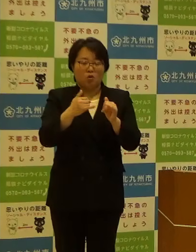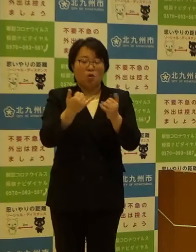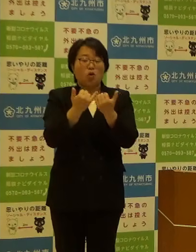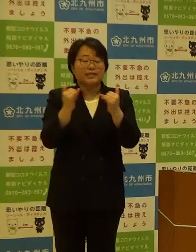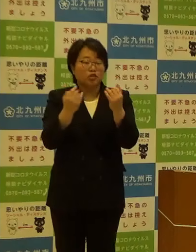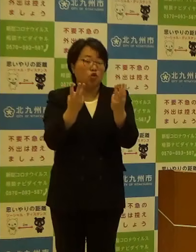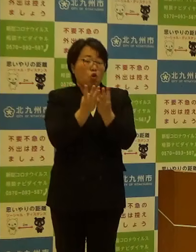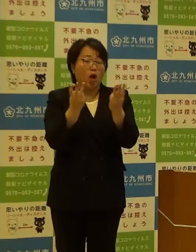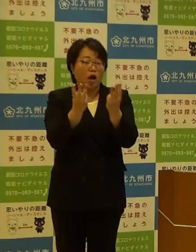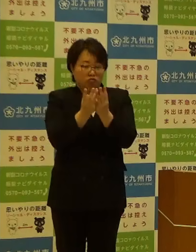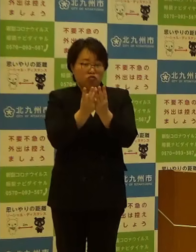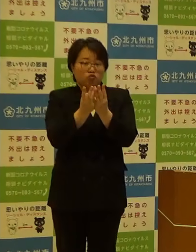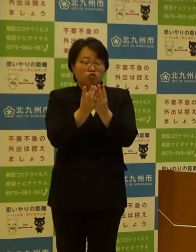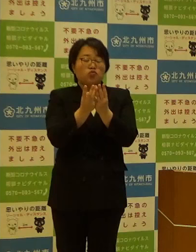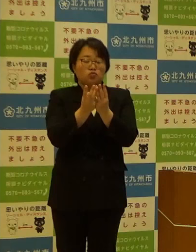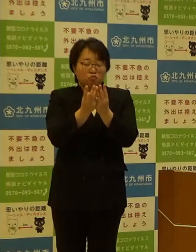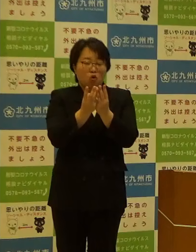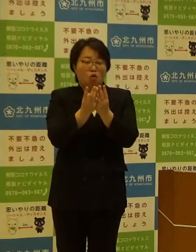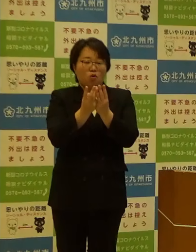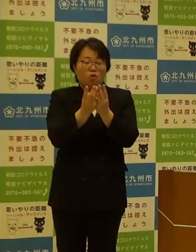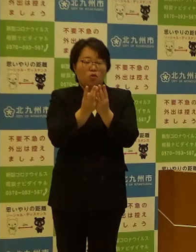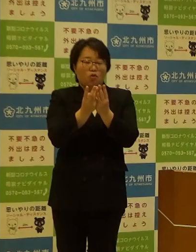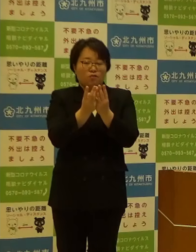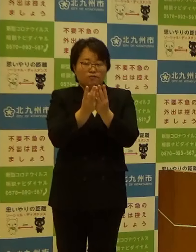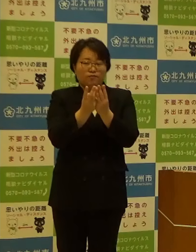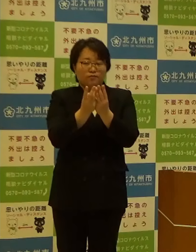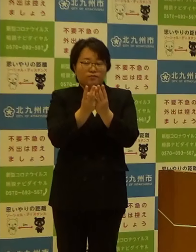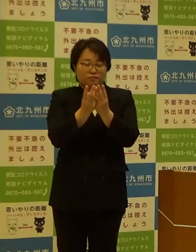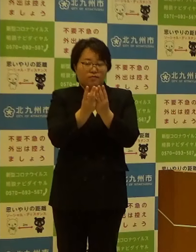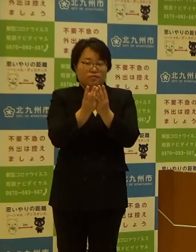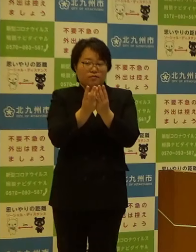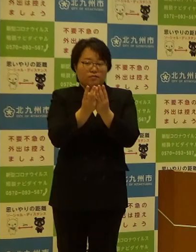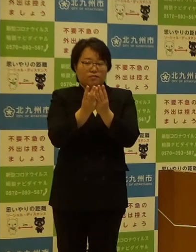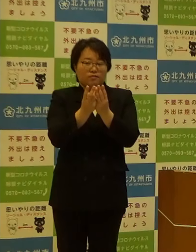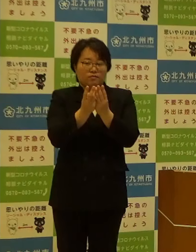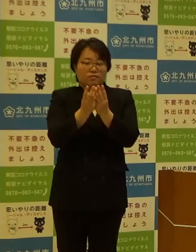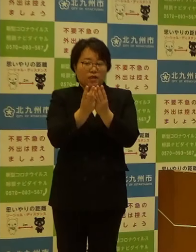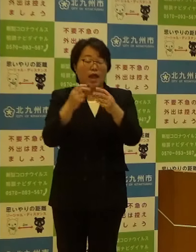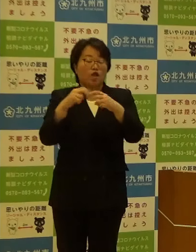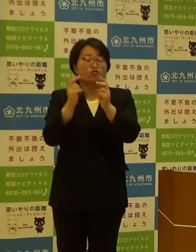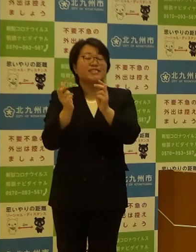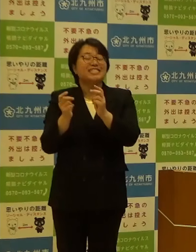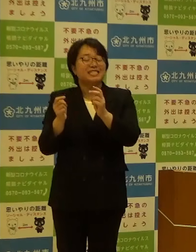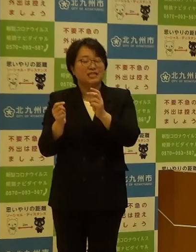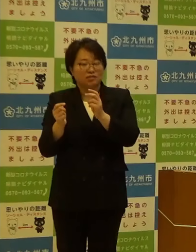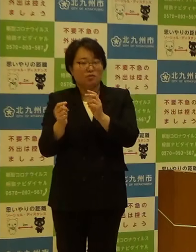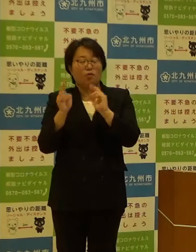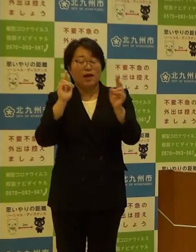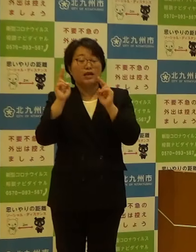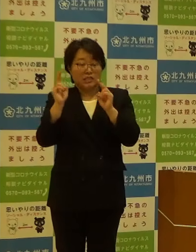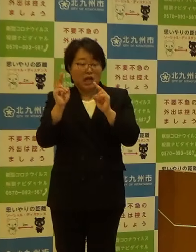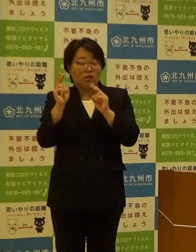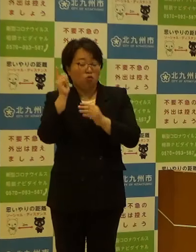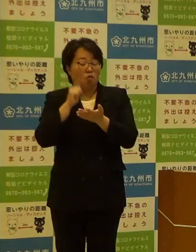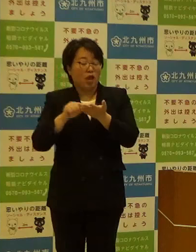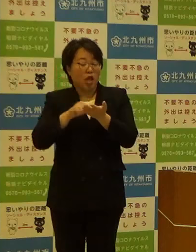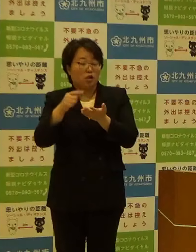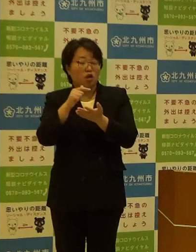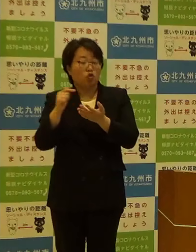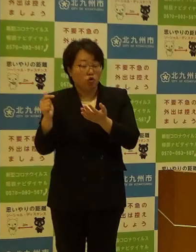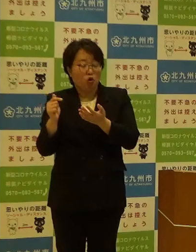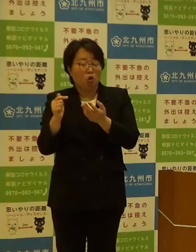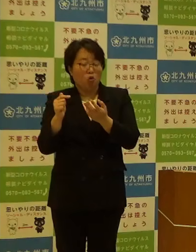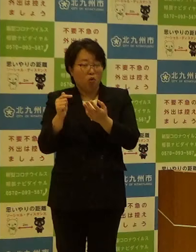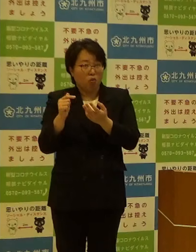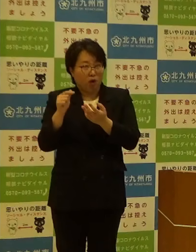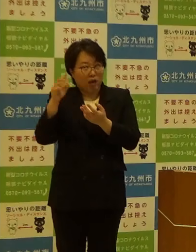NTT のビッグデータ等を活用して把握されたと思うんですけれども、その直近の数字がもし分かればそれを